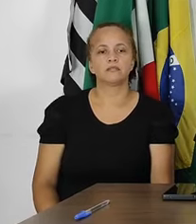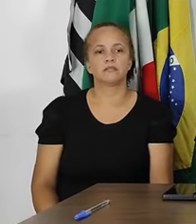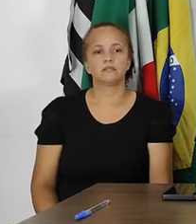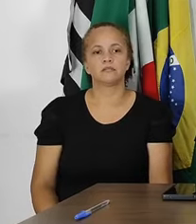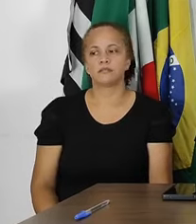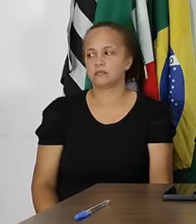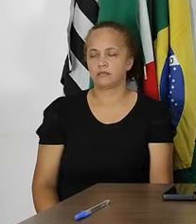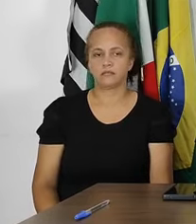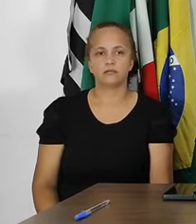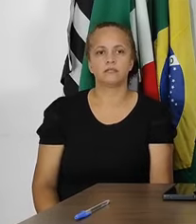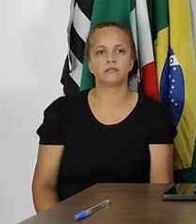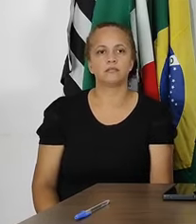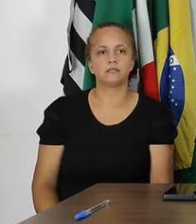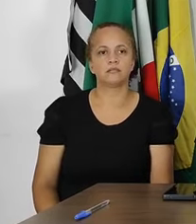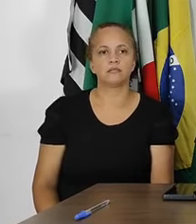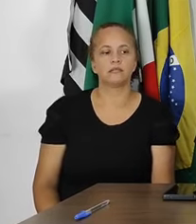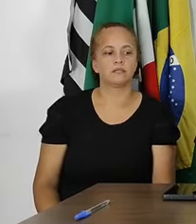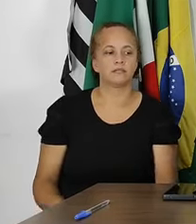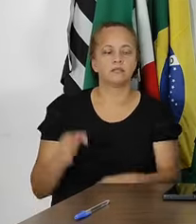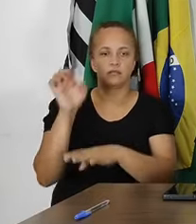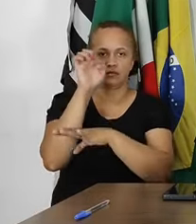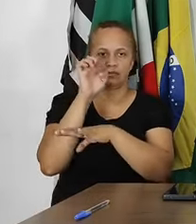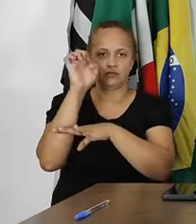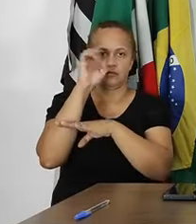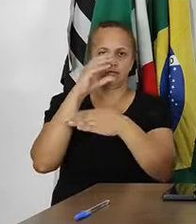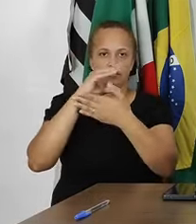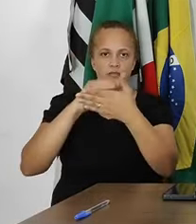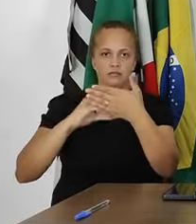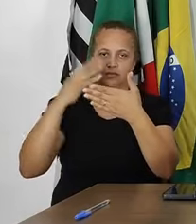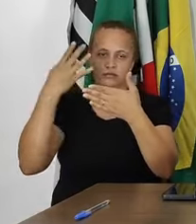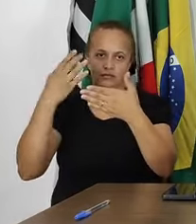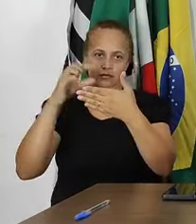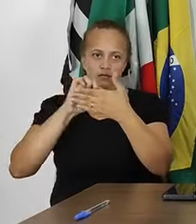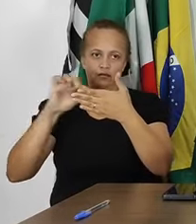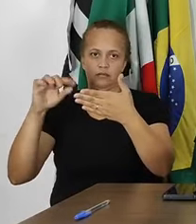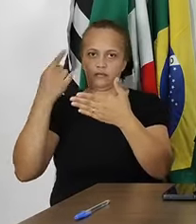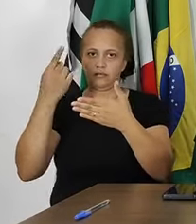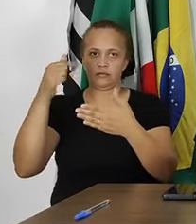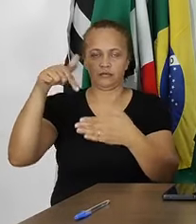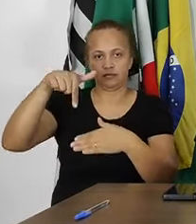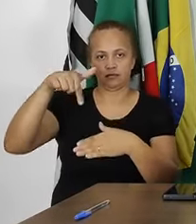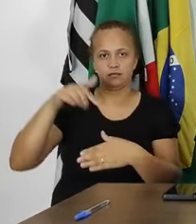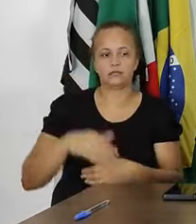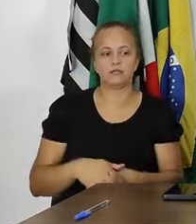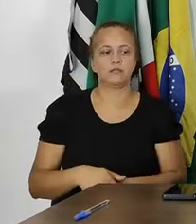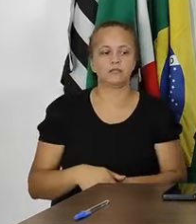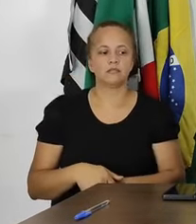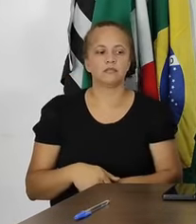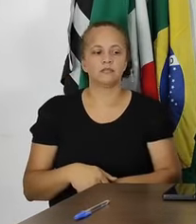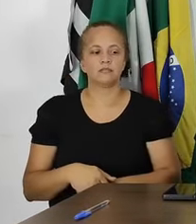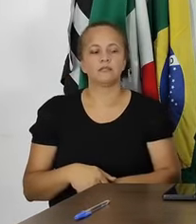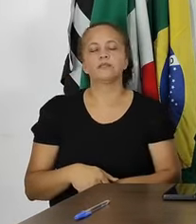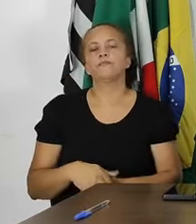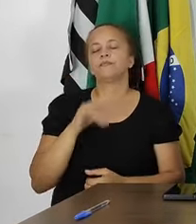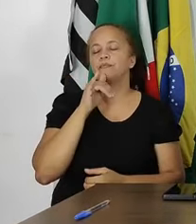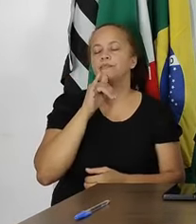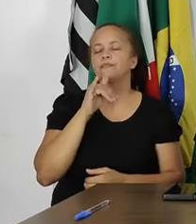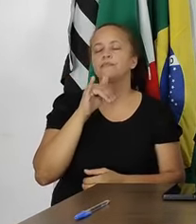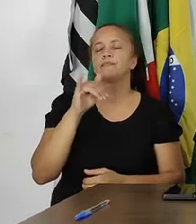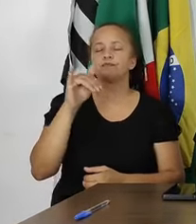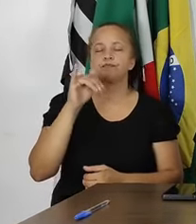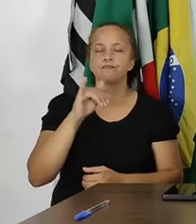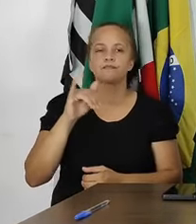Então, vamos lá. Voltando aqui, Efésios 4, a partir do versículo 17. Isso, portanto, eu digo, e no